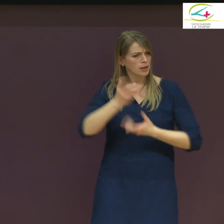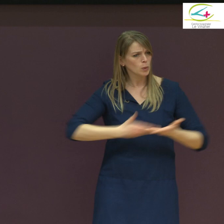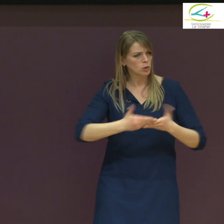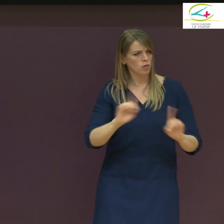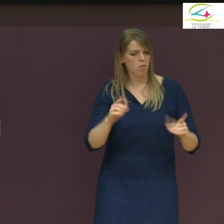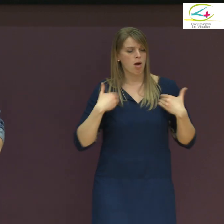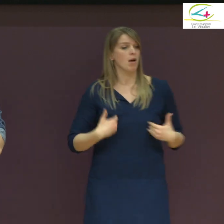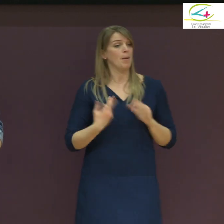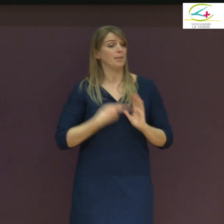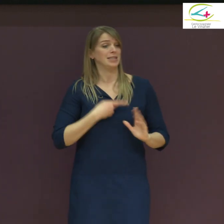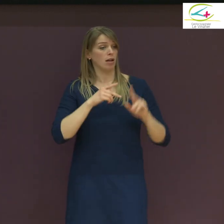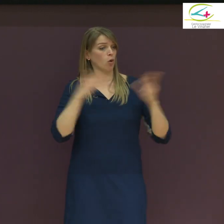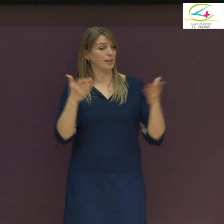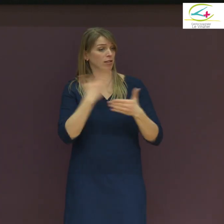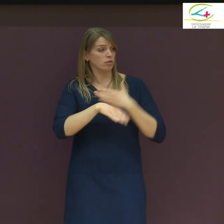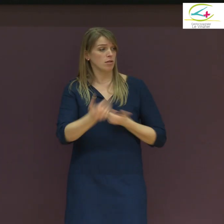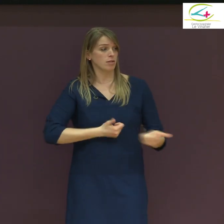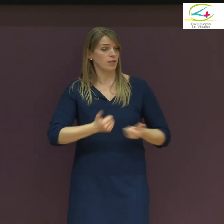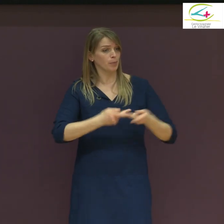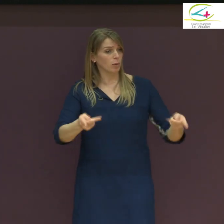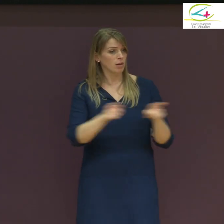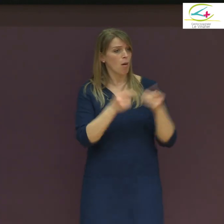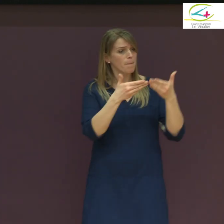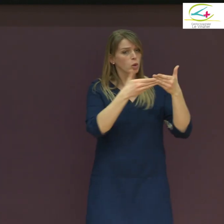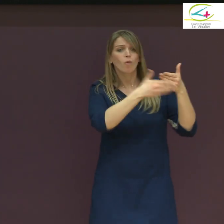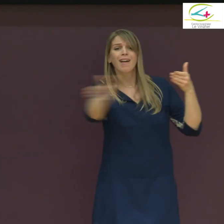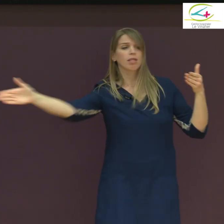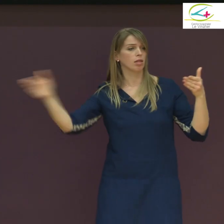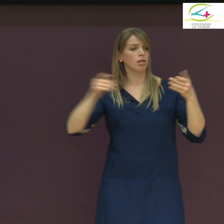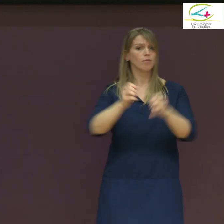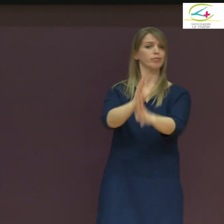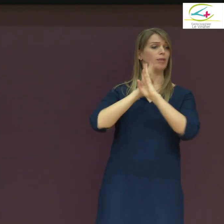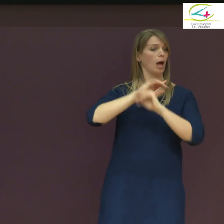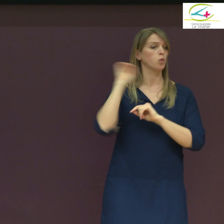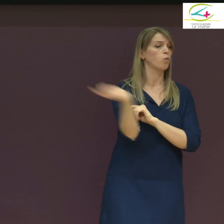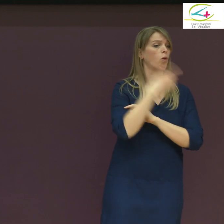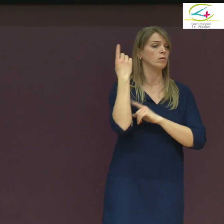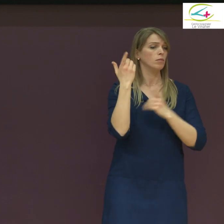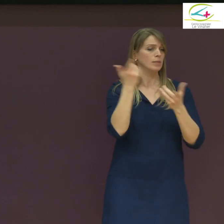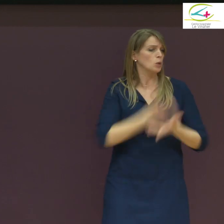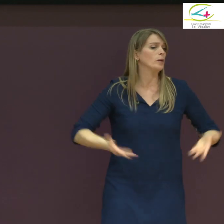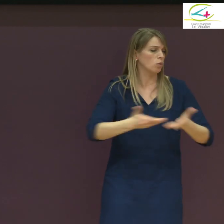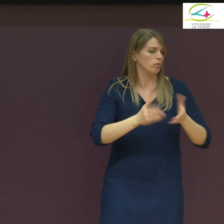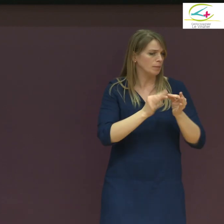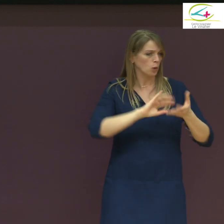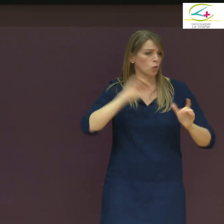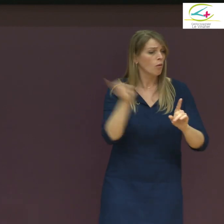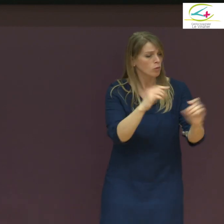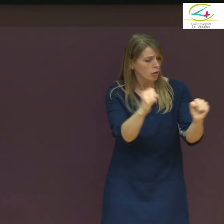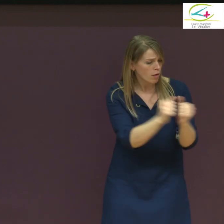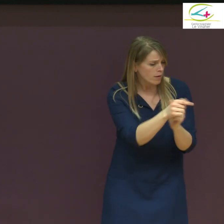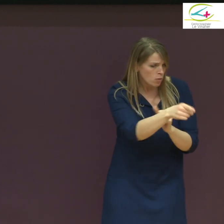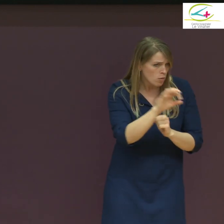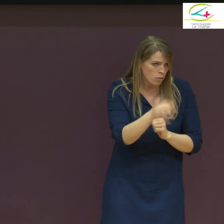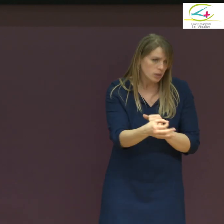médecin hospitalier d'un service public, et ma porte est ouverte à tout le monde. Donc je donne la situation de tout le monde. Mais je vous rejoins tout à